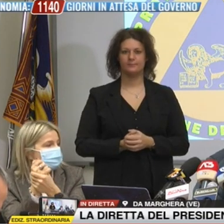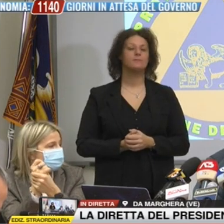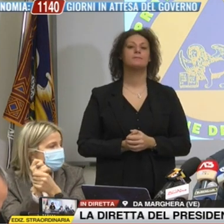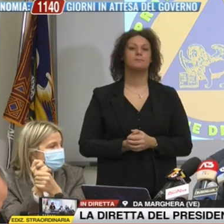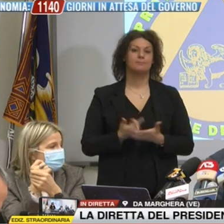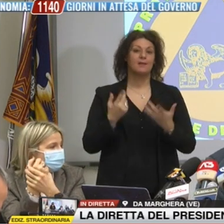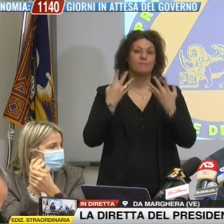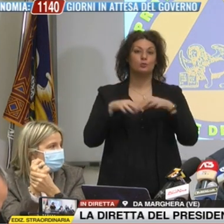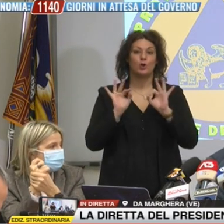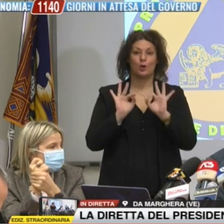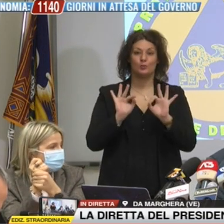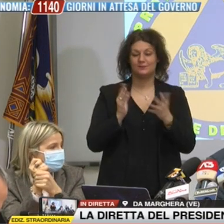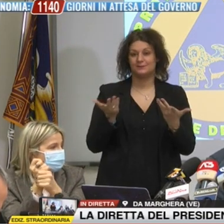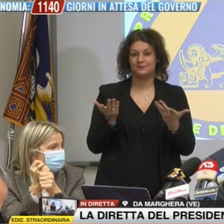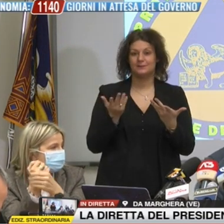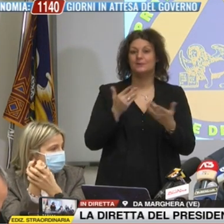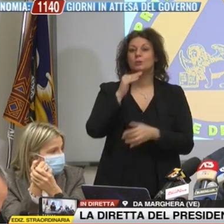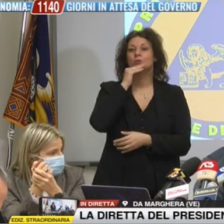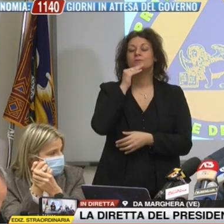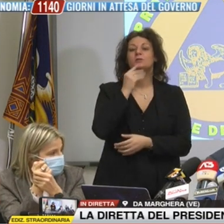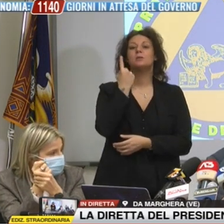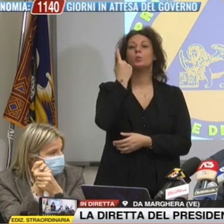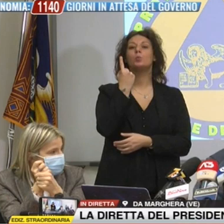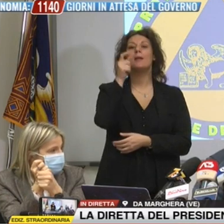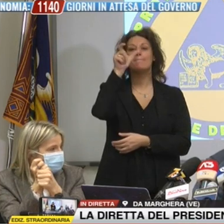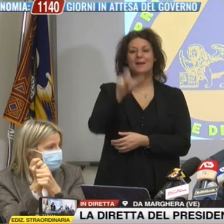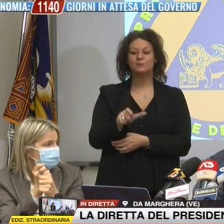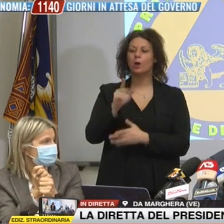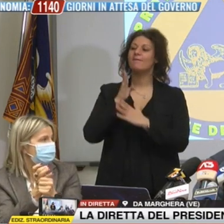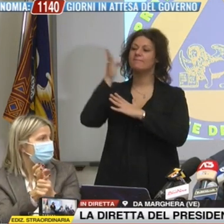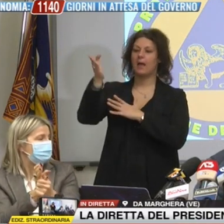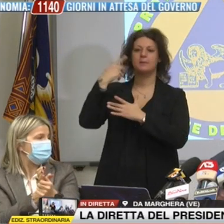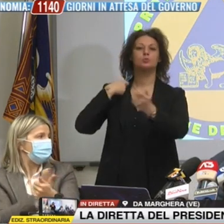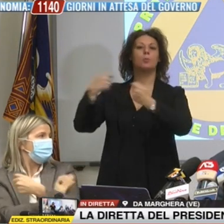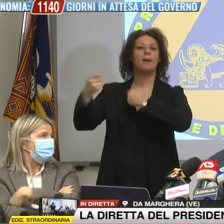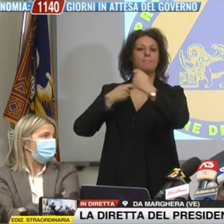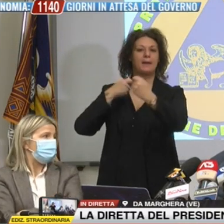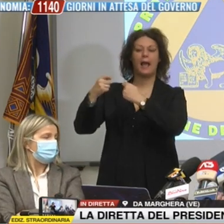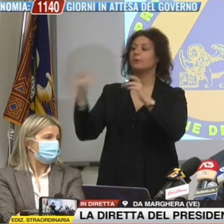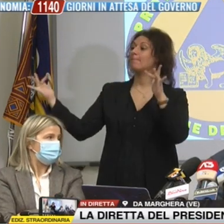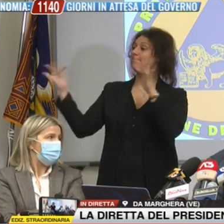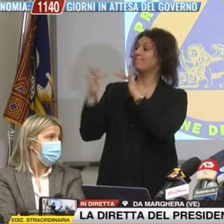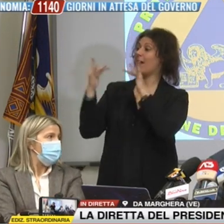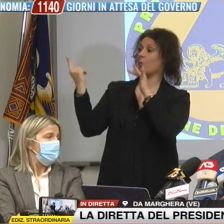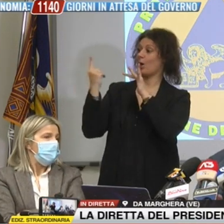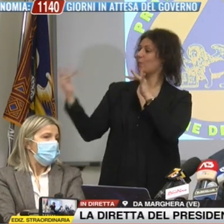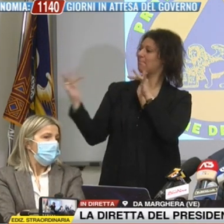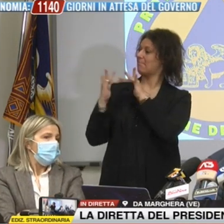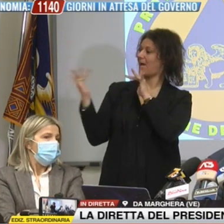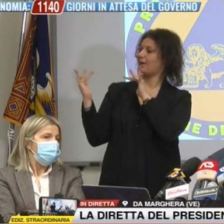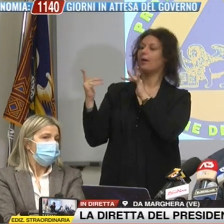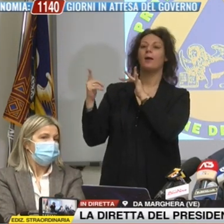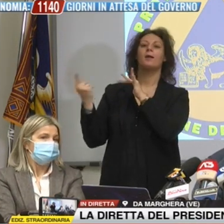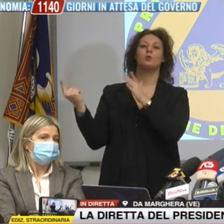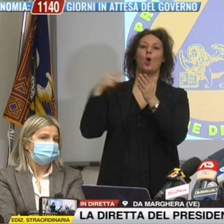funziona così, cioè basta una persona che ha un contatto al supermercato per poi generare un cluster familiare di 4,